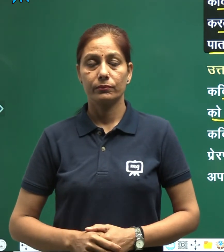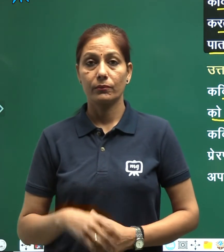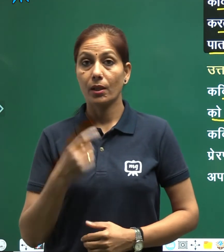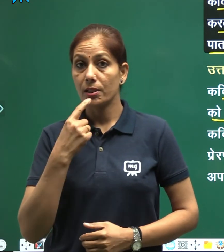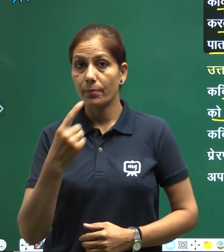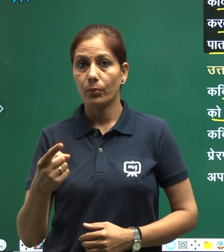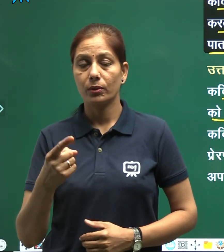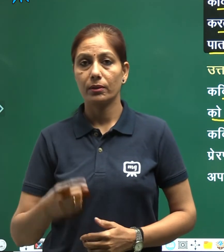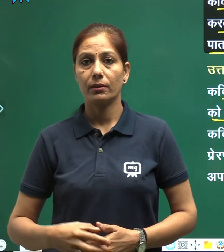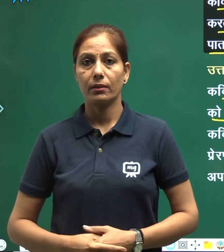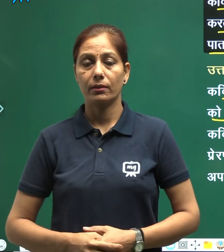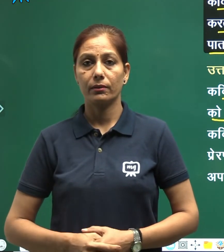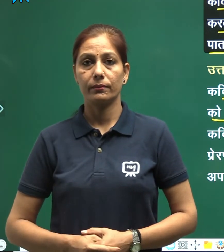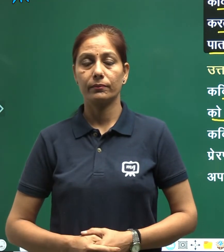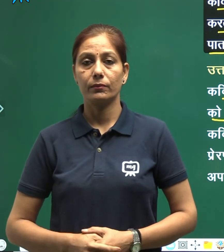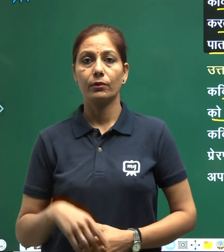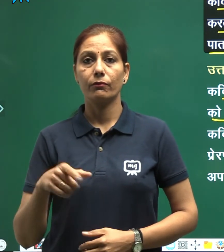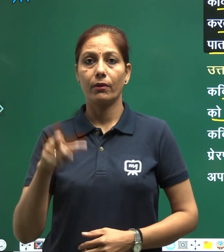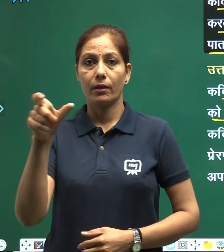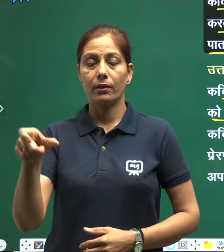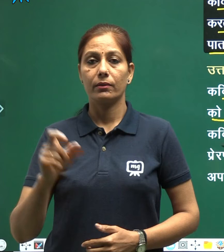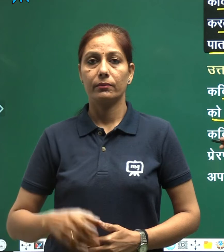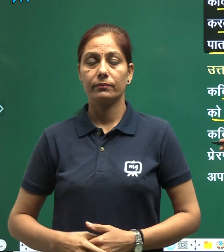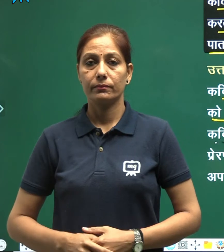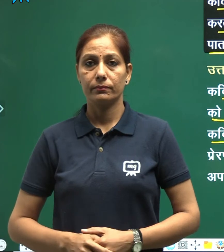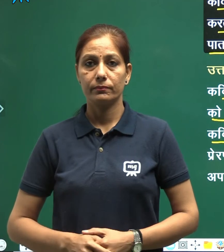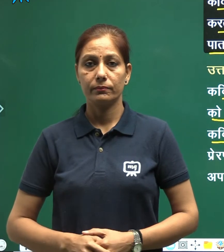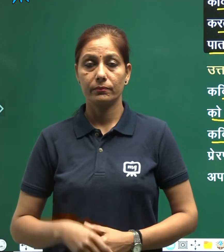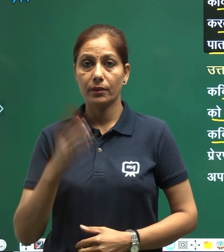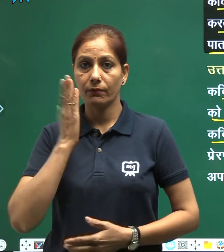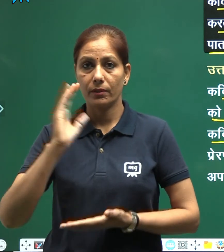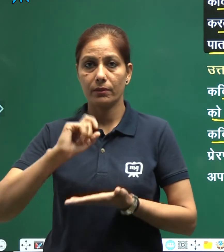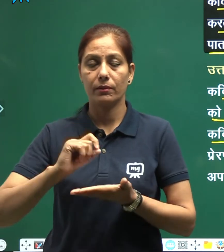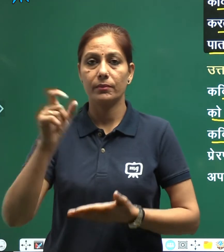संबोधित करता है। वह कवि की